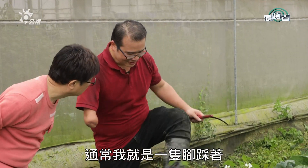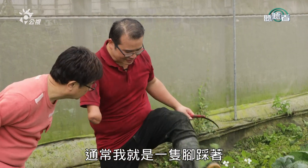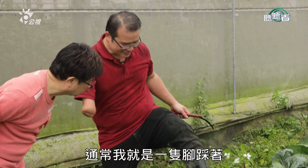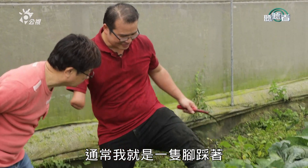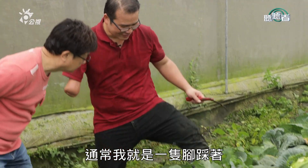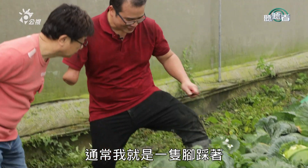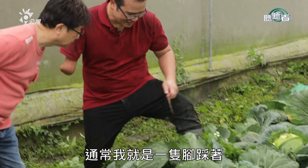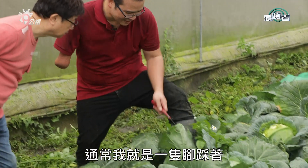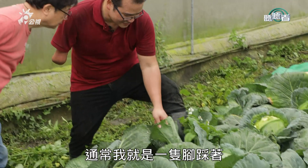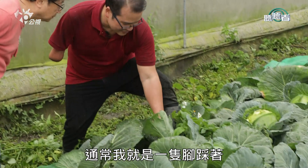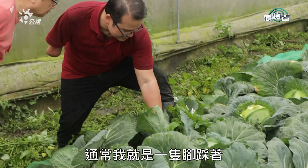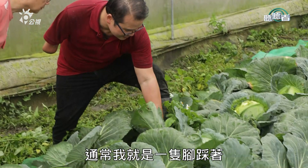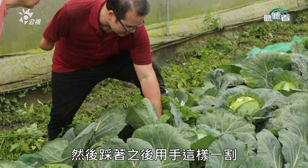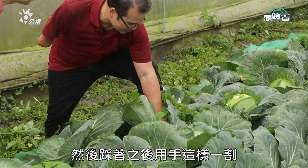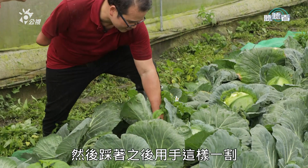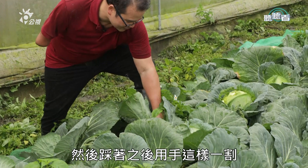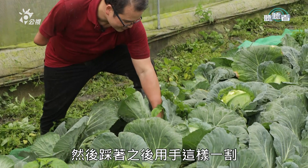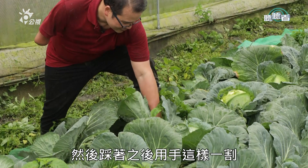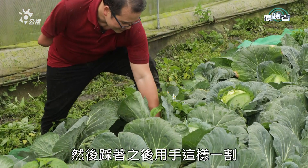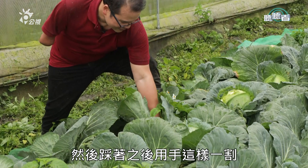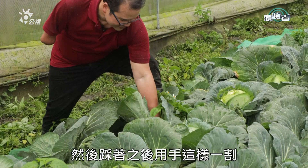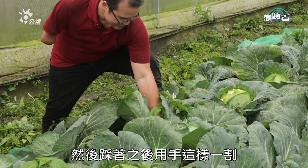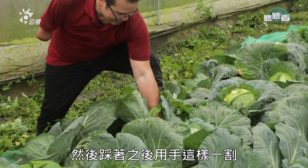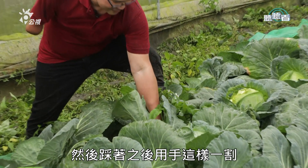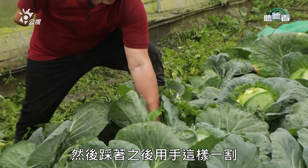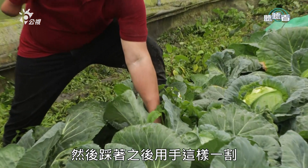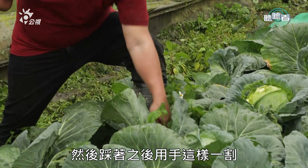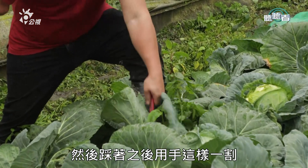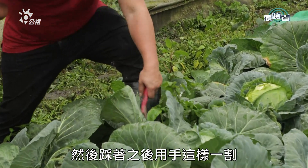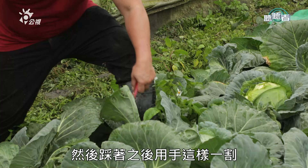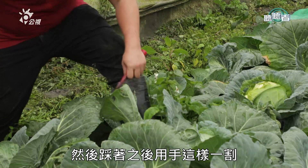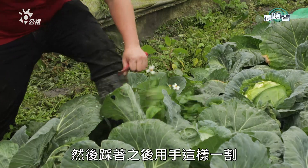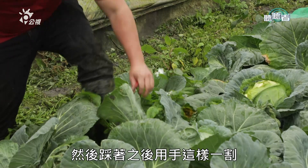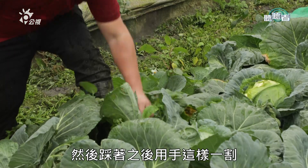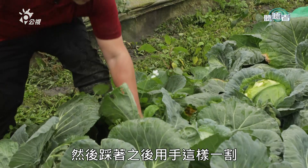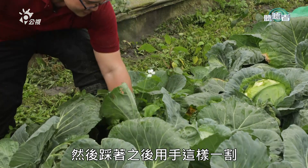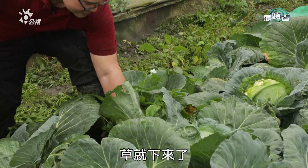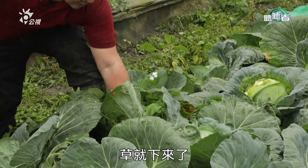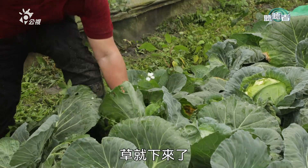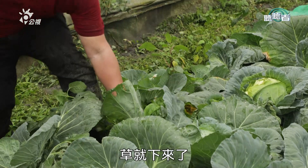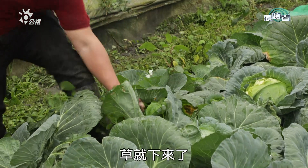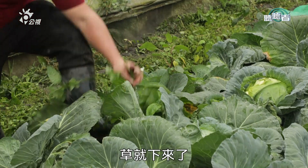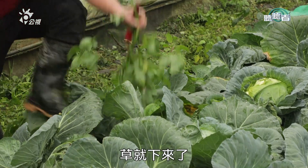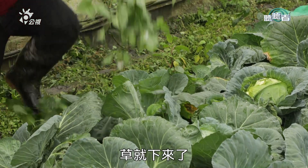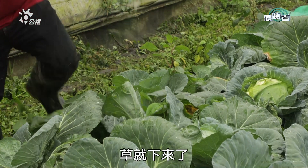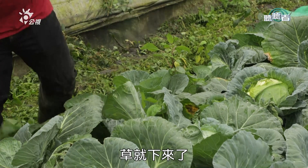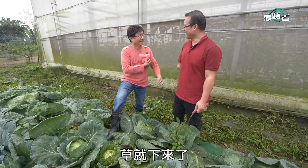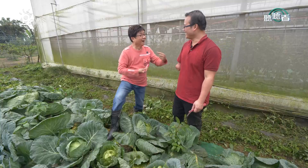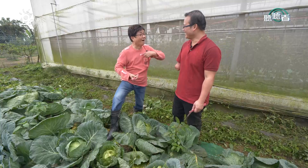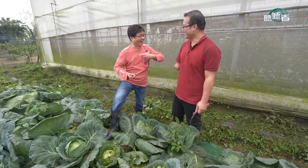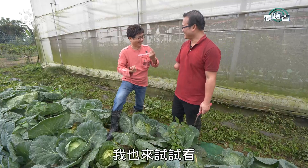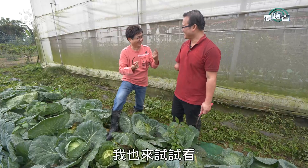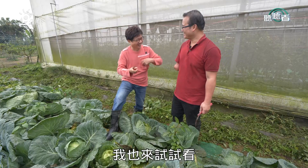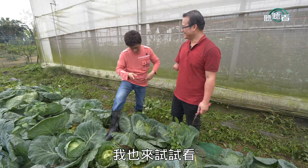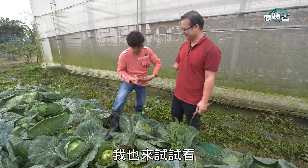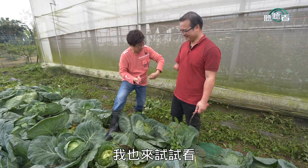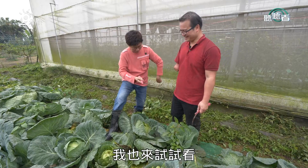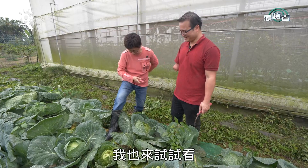一只脚踩着，然后踩着之后用手这样一割，草就下来了。 我也来试试看